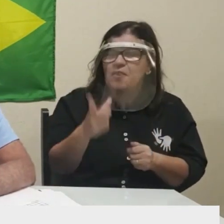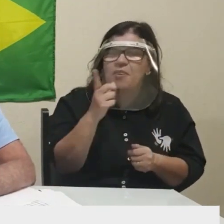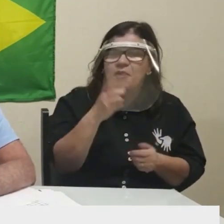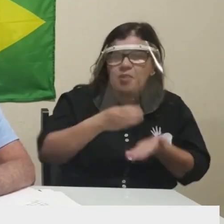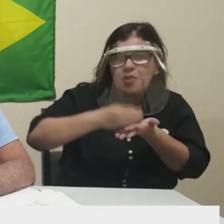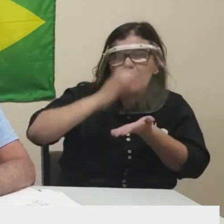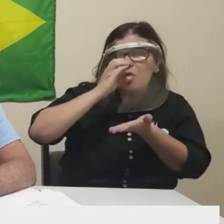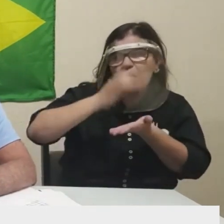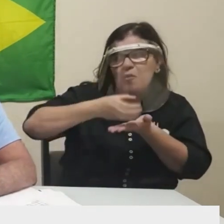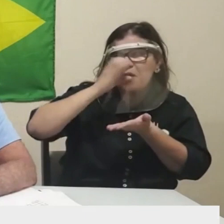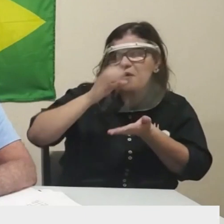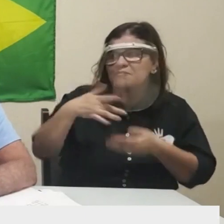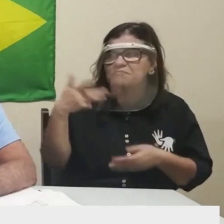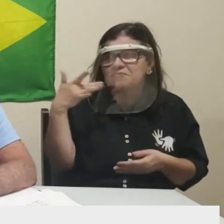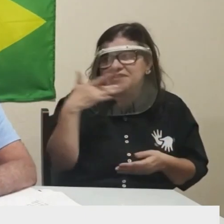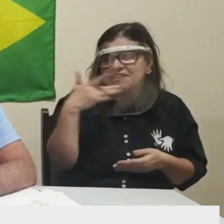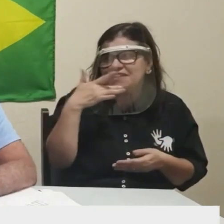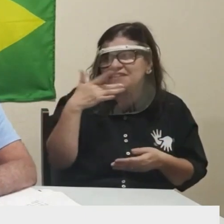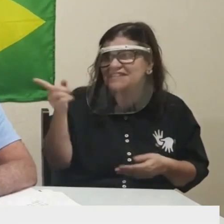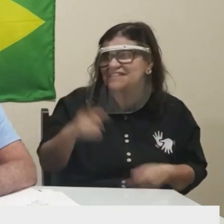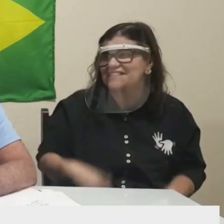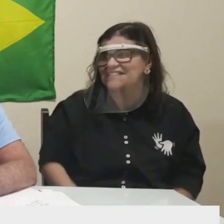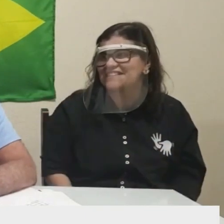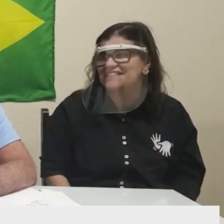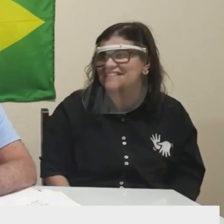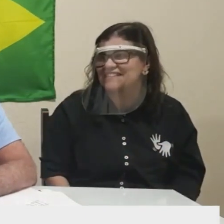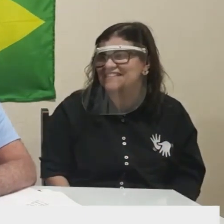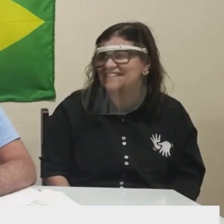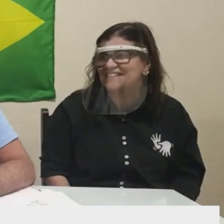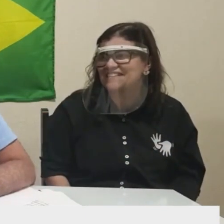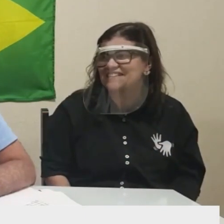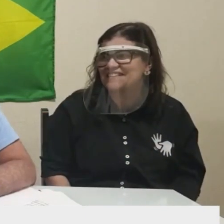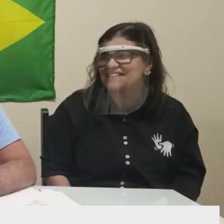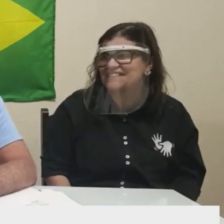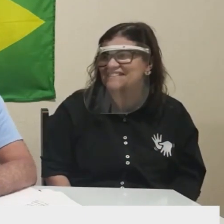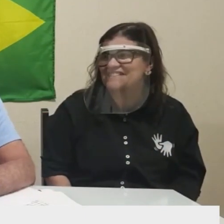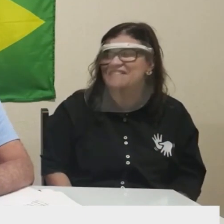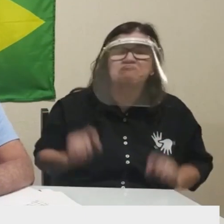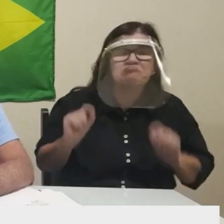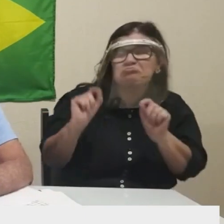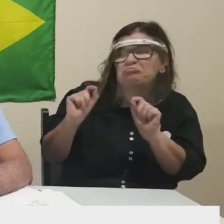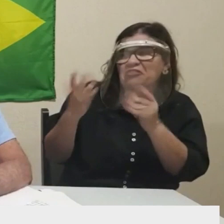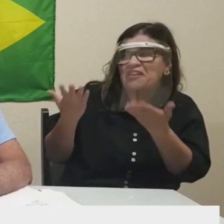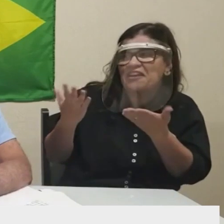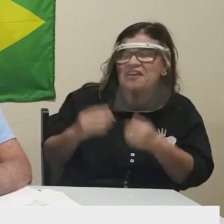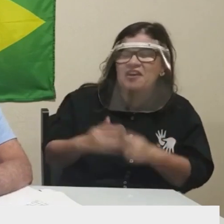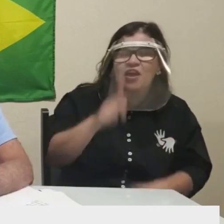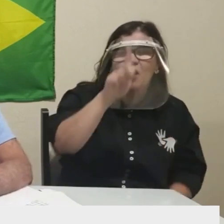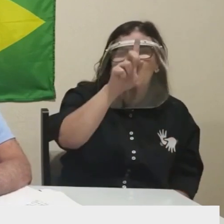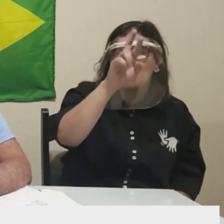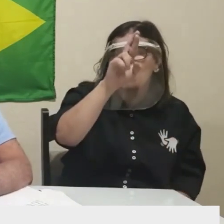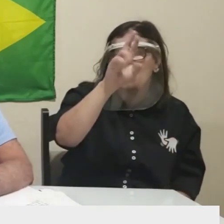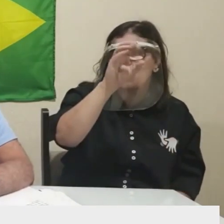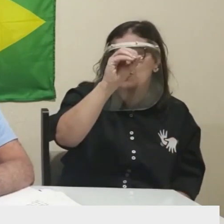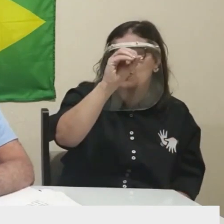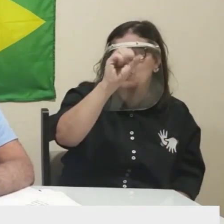E daí, vamos tomar um negócio aí? Prepare. O que é isso aí? Que a gente aguarda aqui, presidente? O que é isso aí? Rapaz, o que é isso aqui, presidente? Groselha. Bota